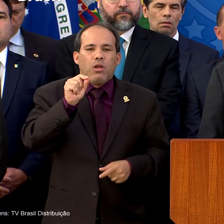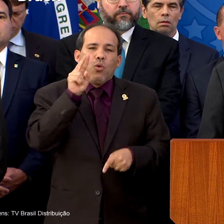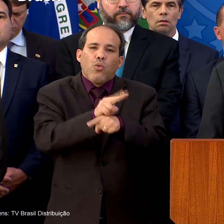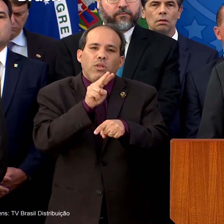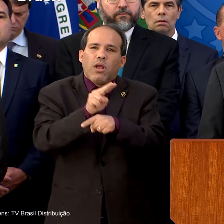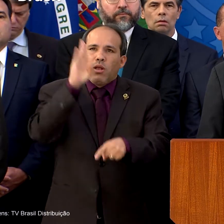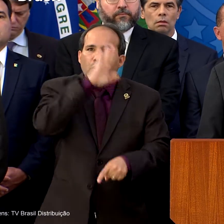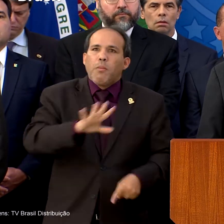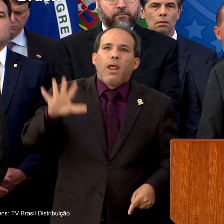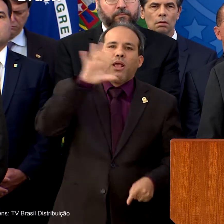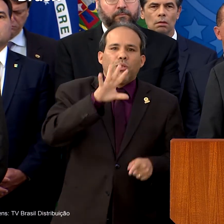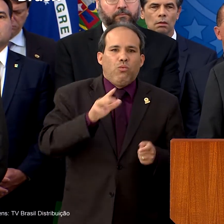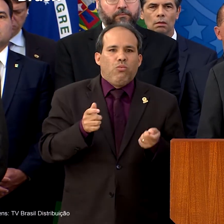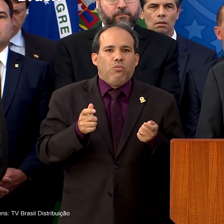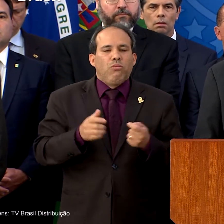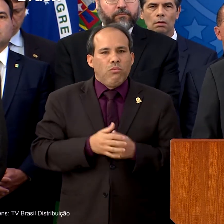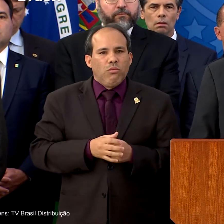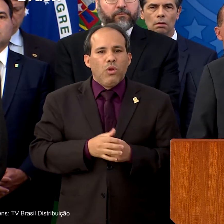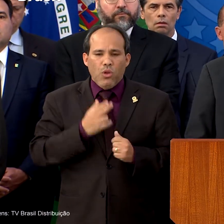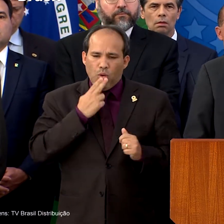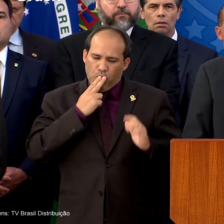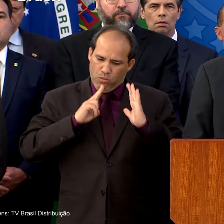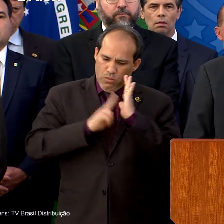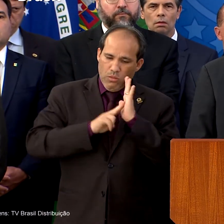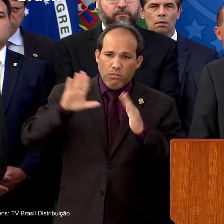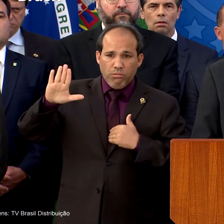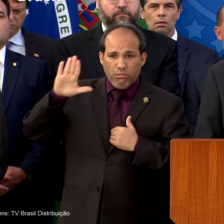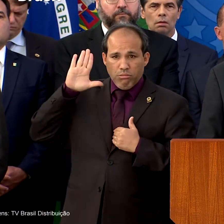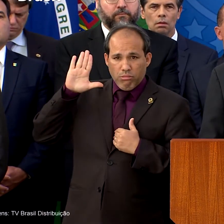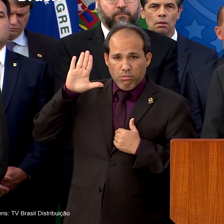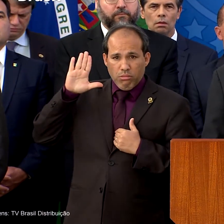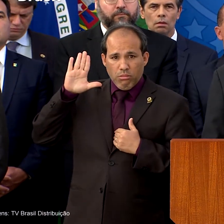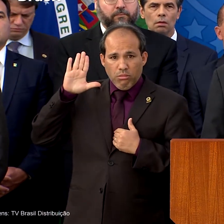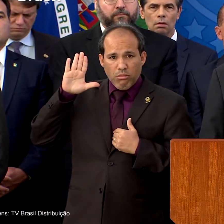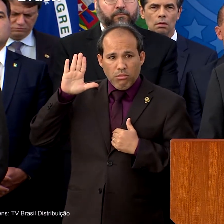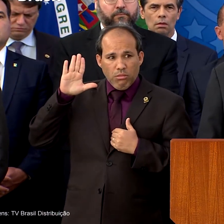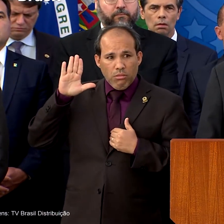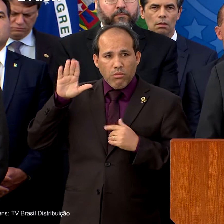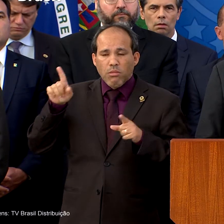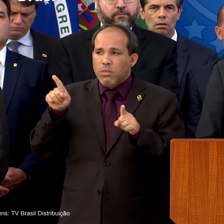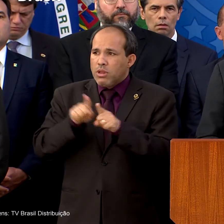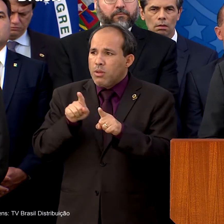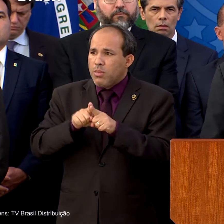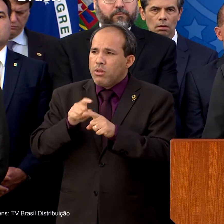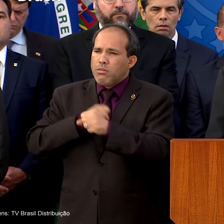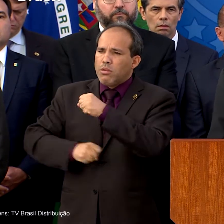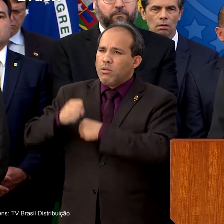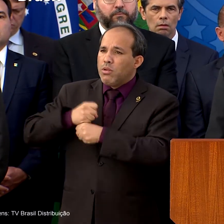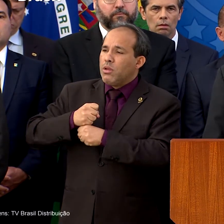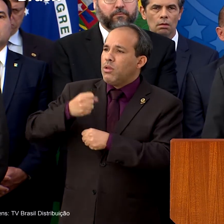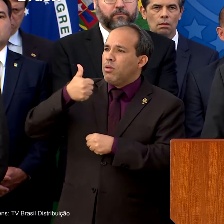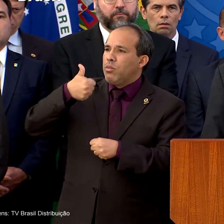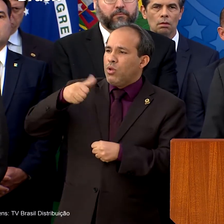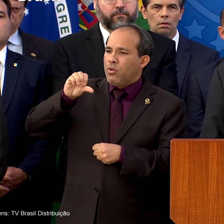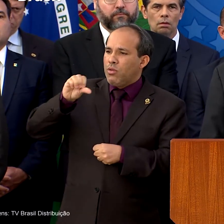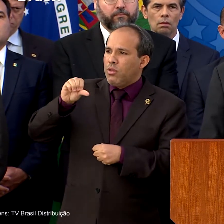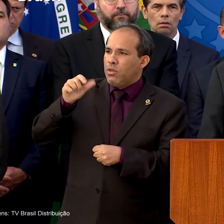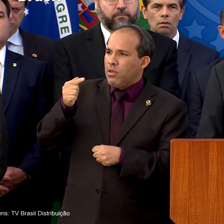e não apenas fiz um juramento quando você sentei praça nos idos 1973